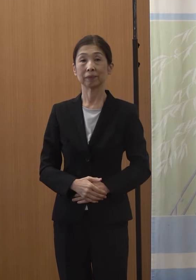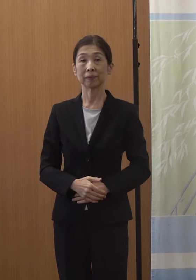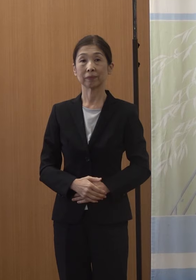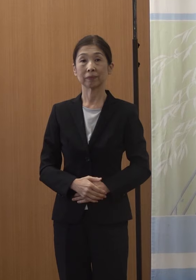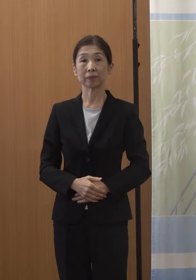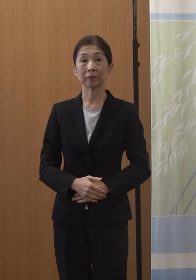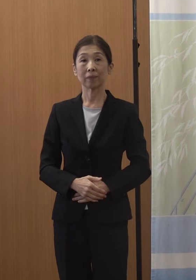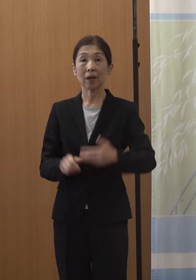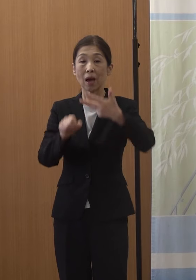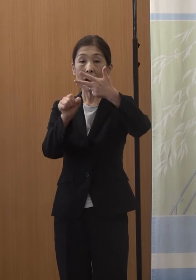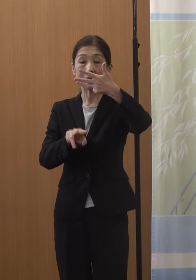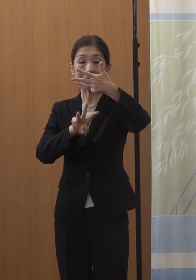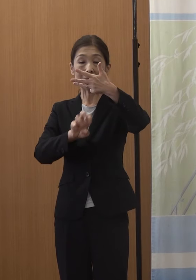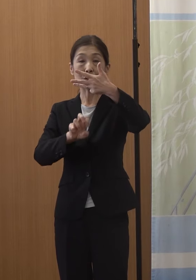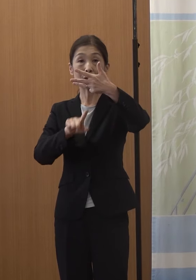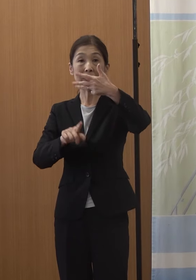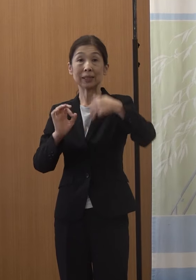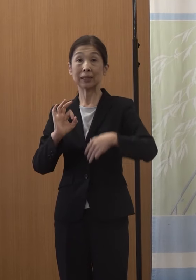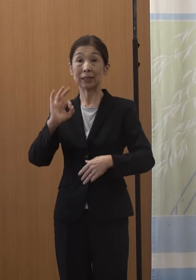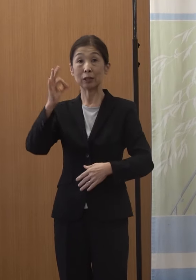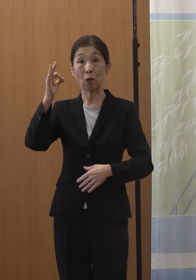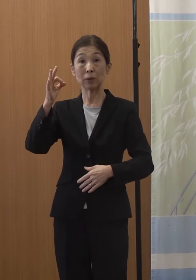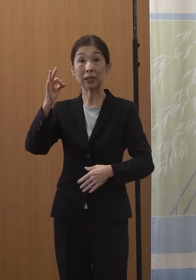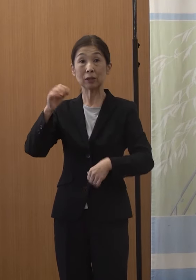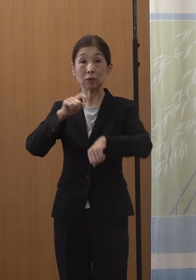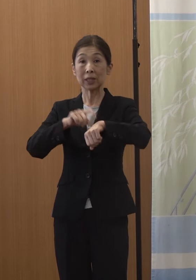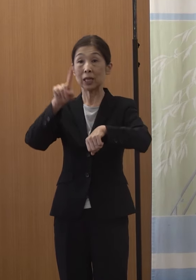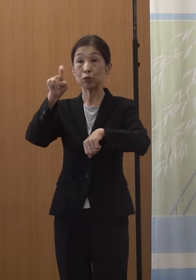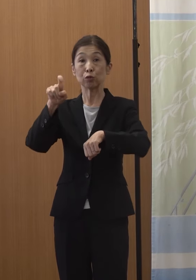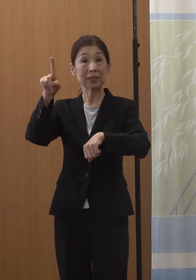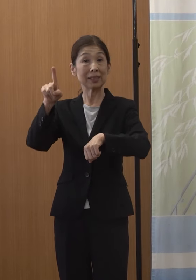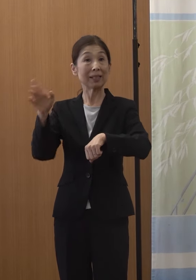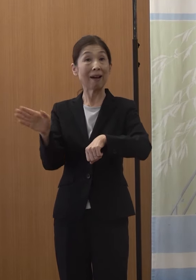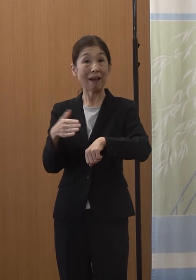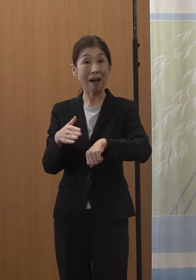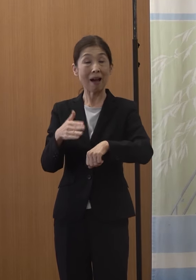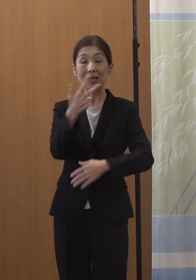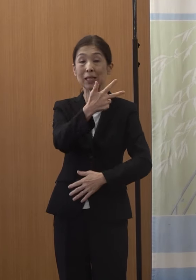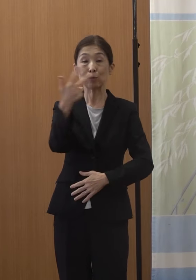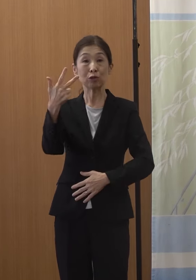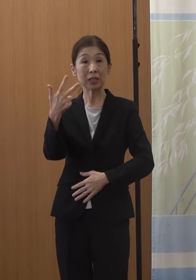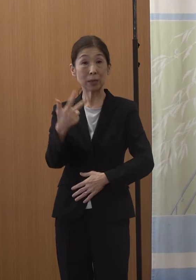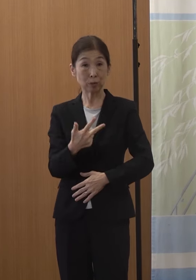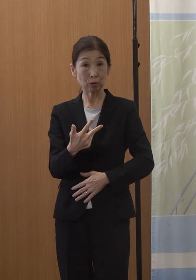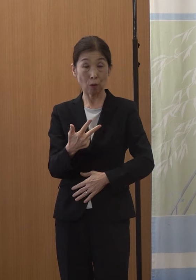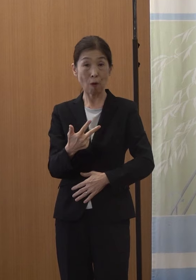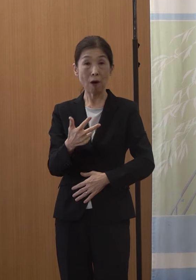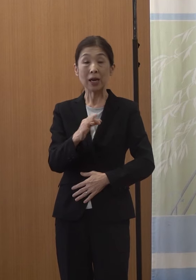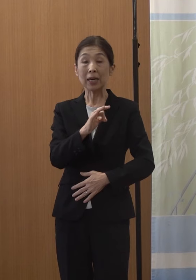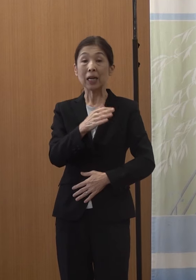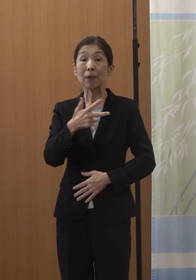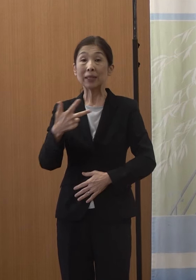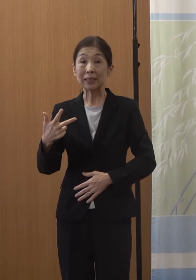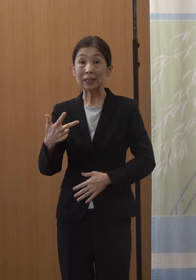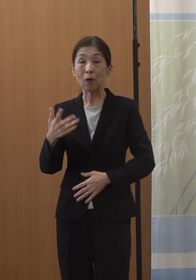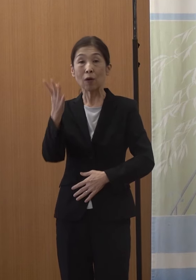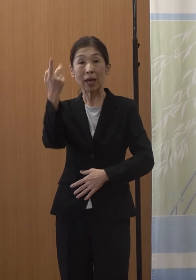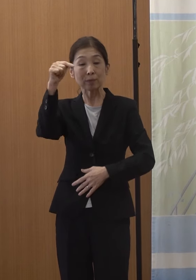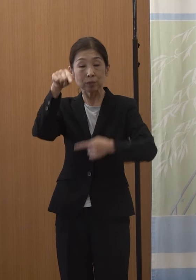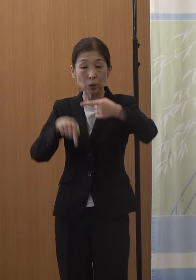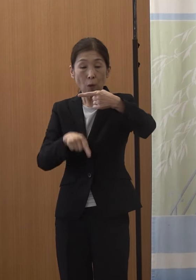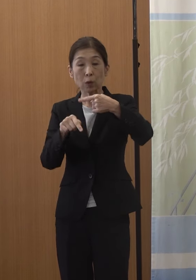なお8月30日金曜日の11時からセブンイレブン金沢石川県庁前